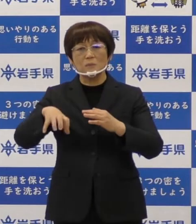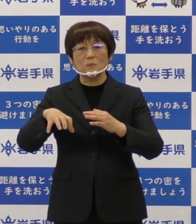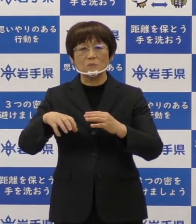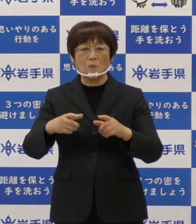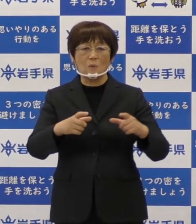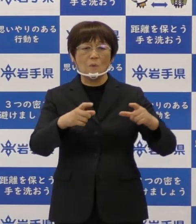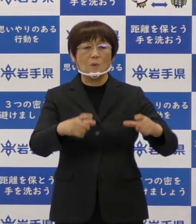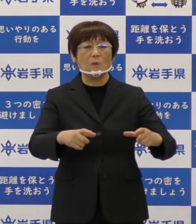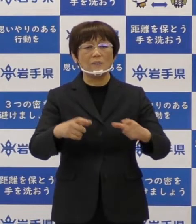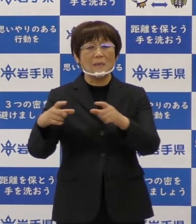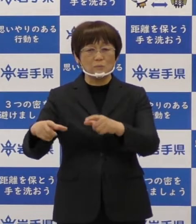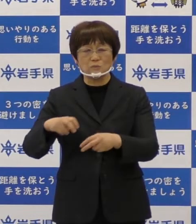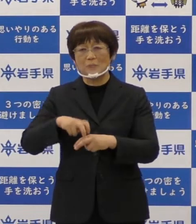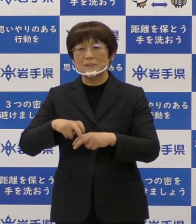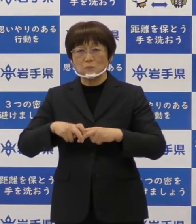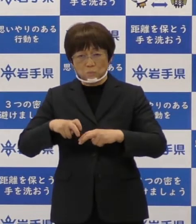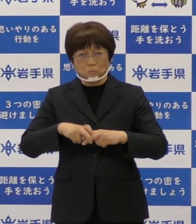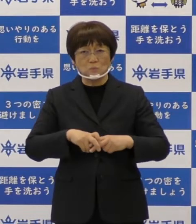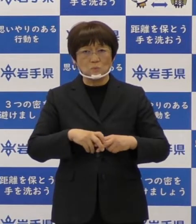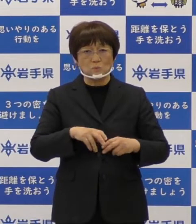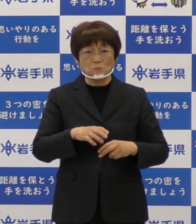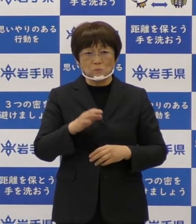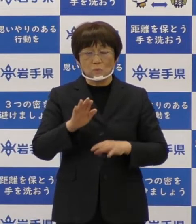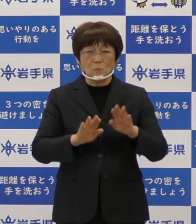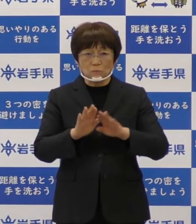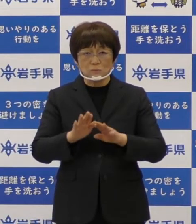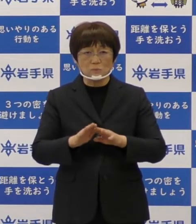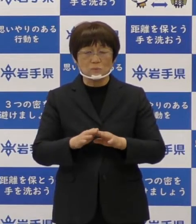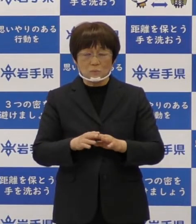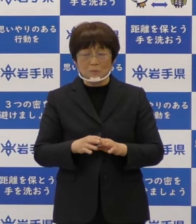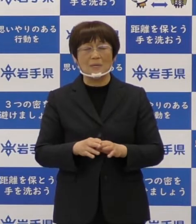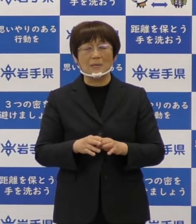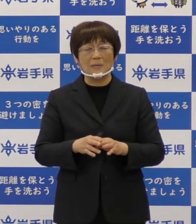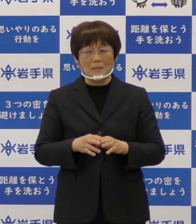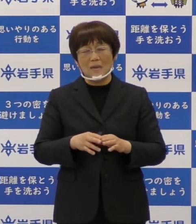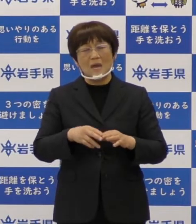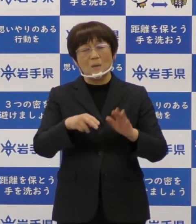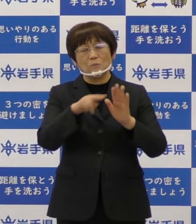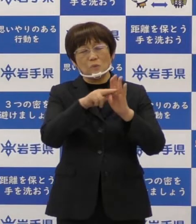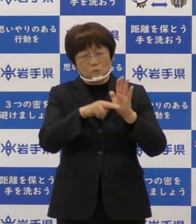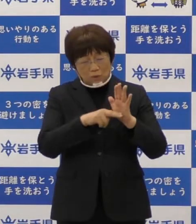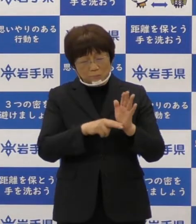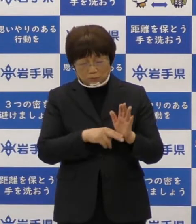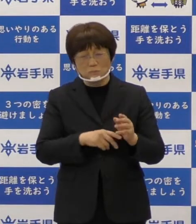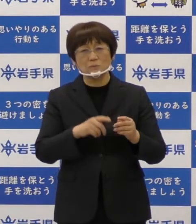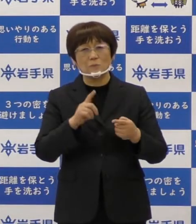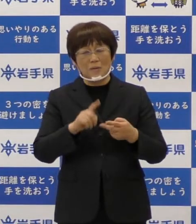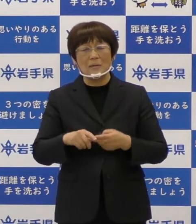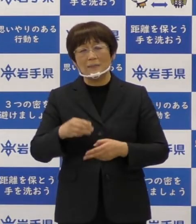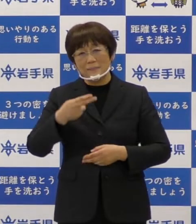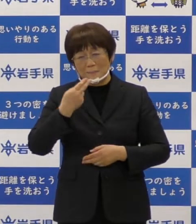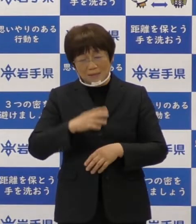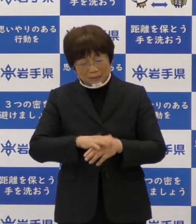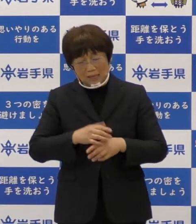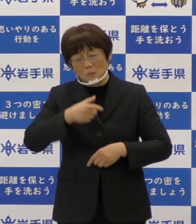や椅子の室内、それからプログラム、食べ方、飲み方などでこ